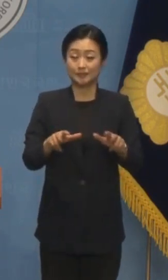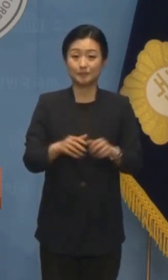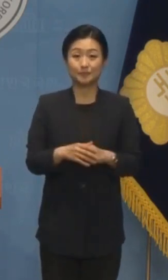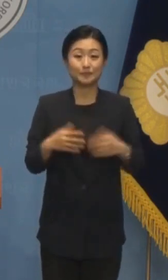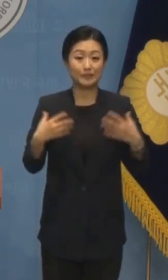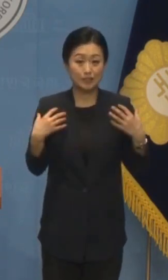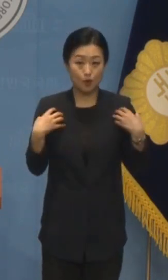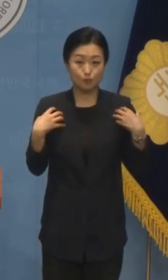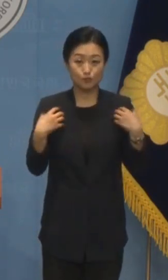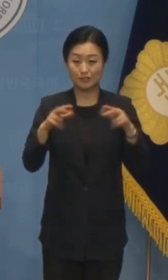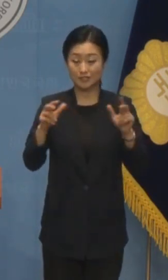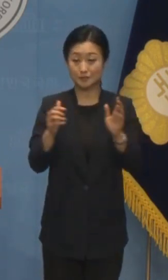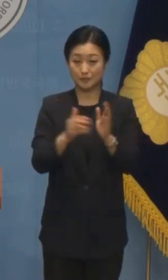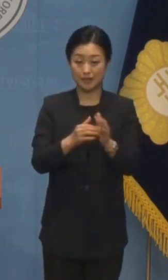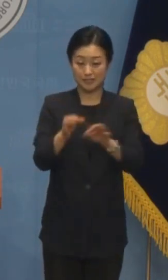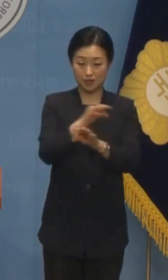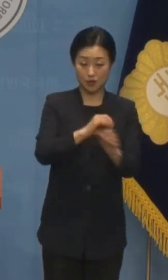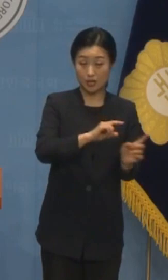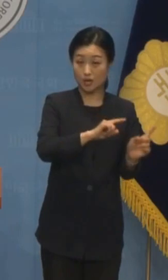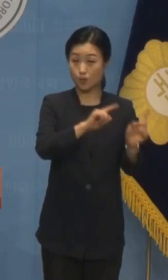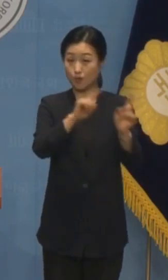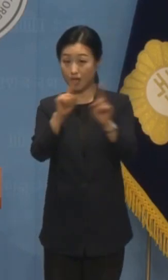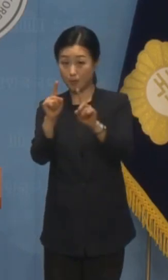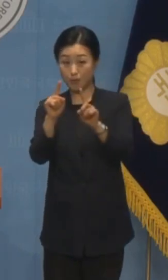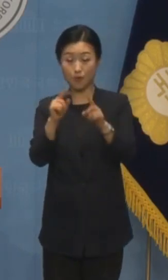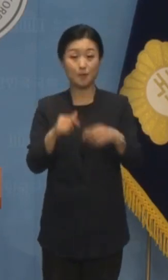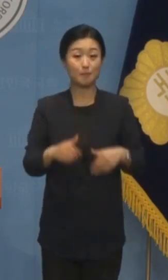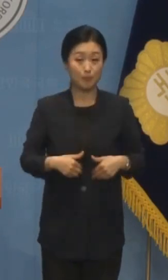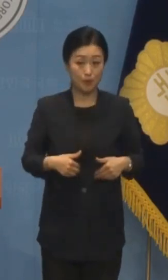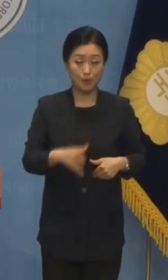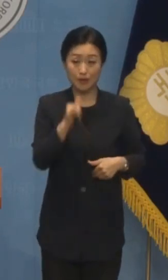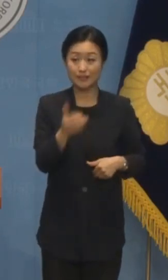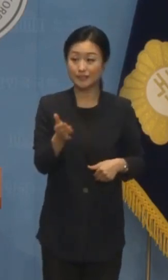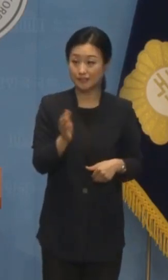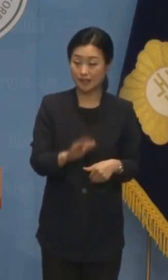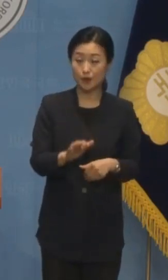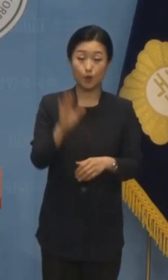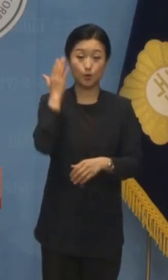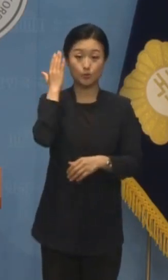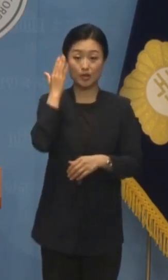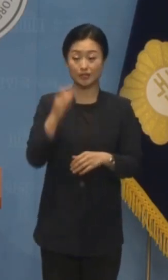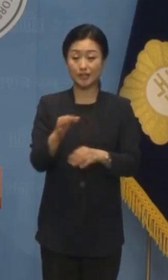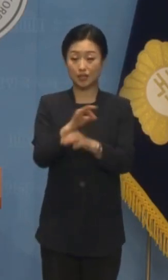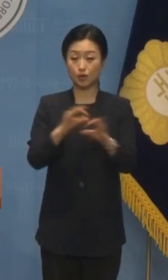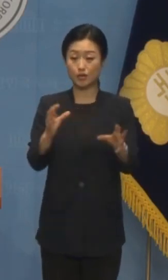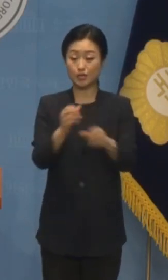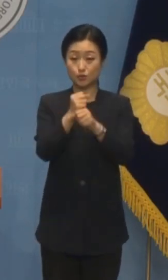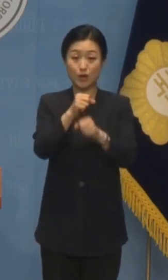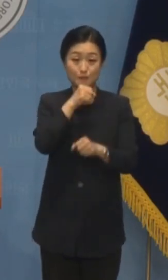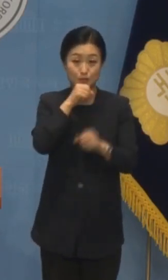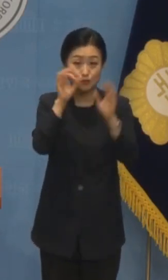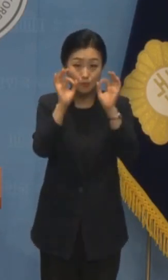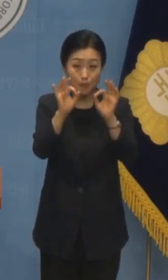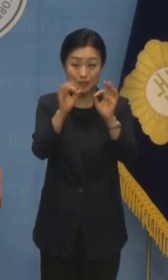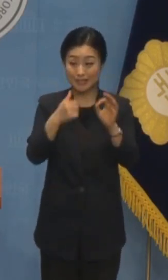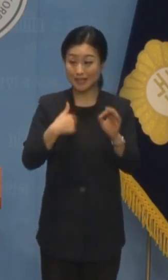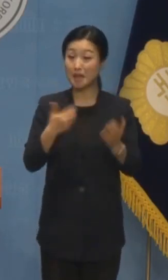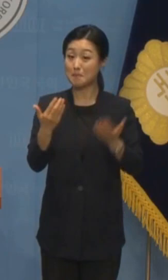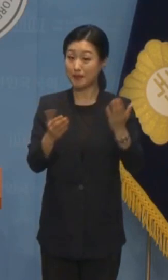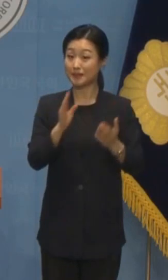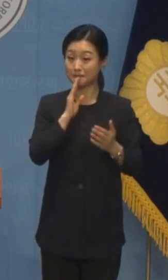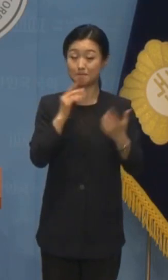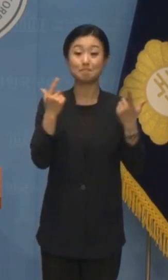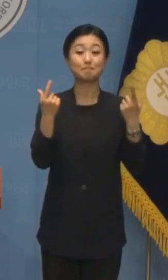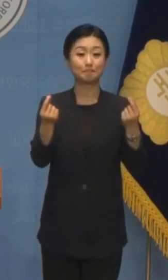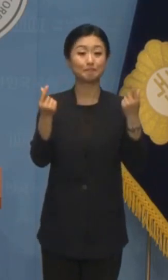정부는 지금까지도 경기가 회복세에 접어들었다고 자신하고 있는데요. 최근에 경기종합지수 수치들을 보면 저의 판단이 옳았다는